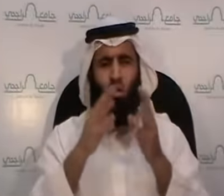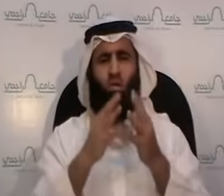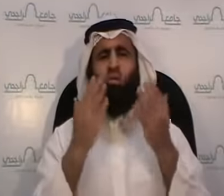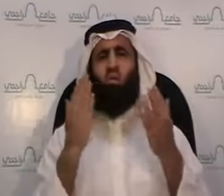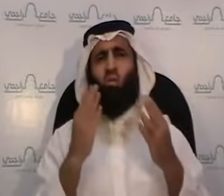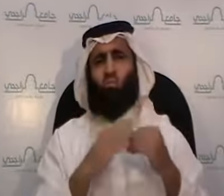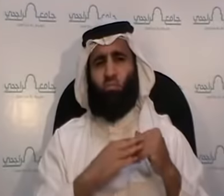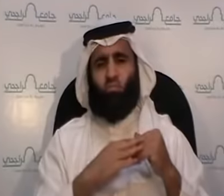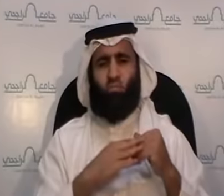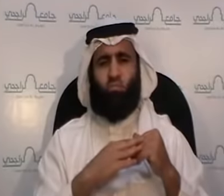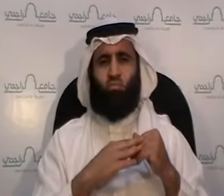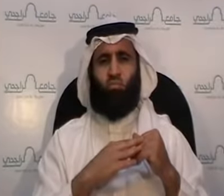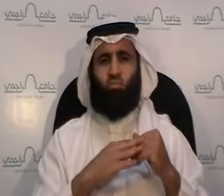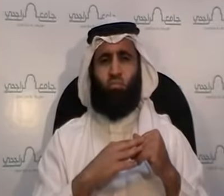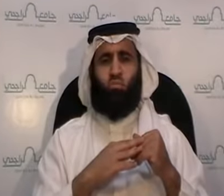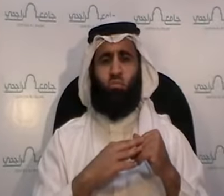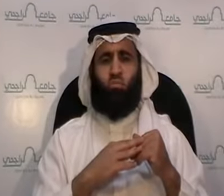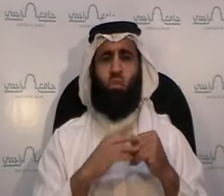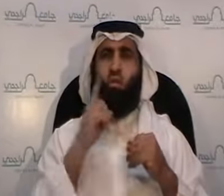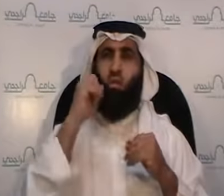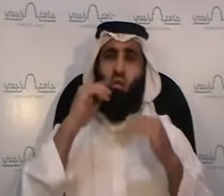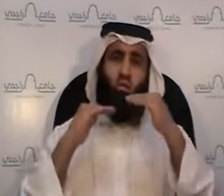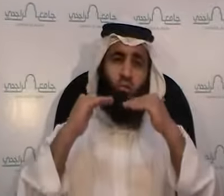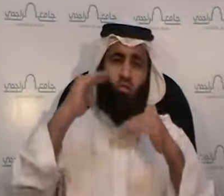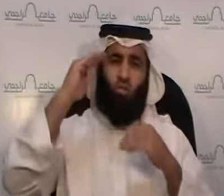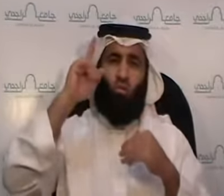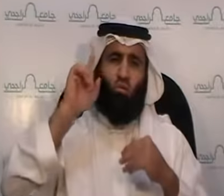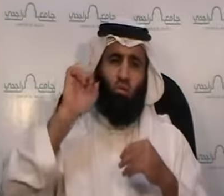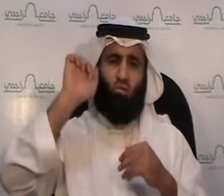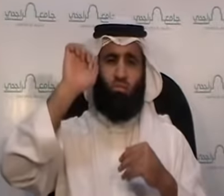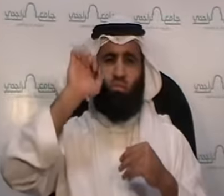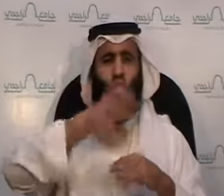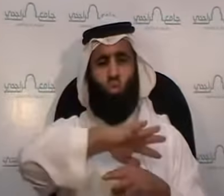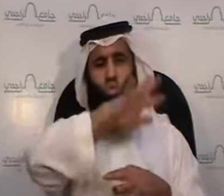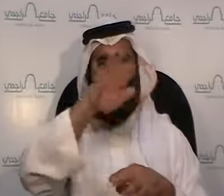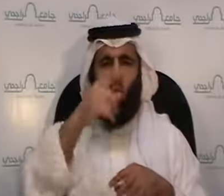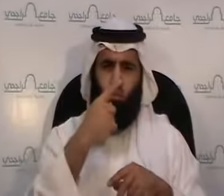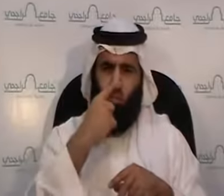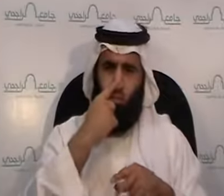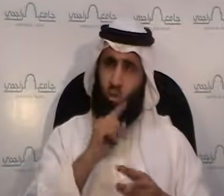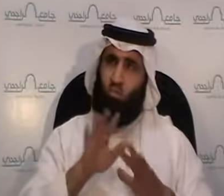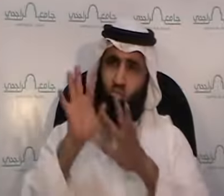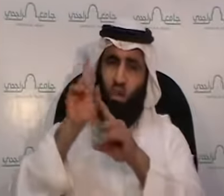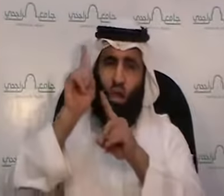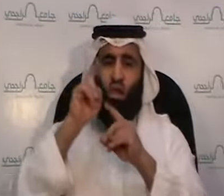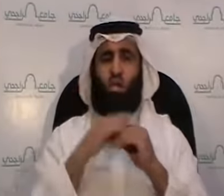يا من عز وارتفع وذل كل شيء لعظمتك